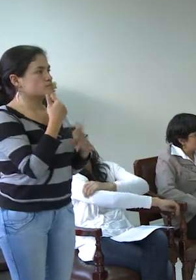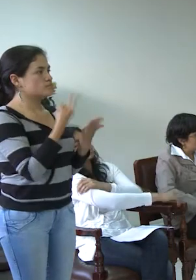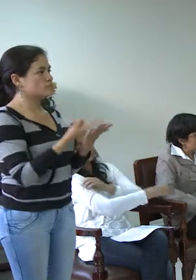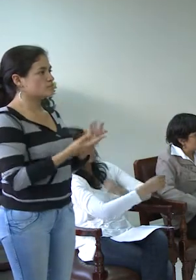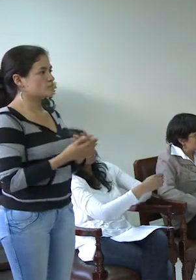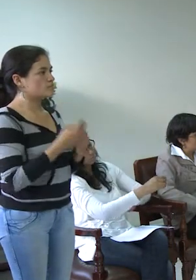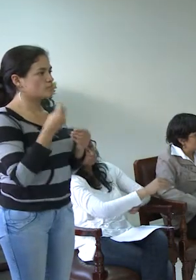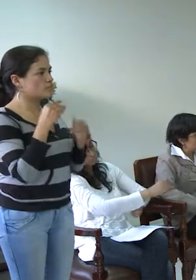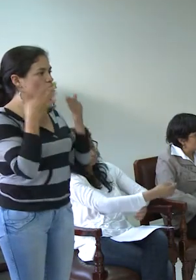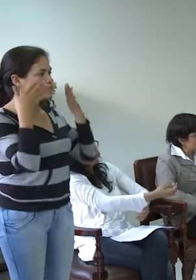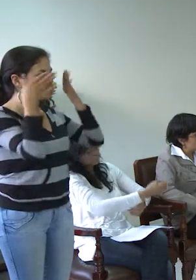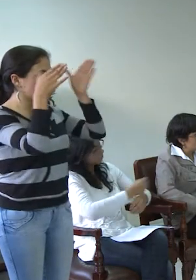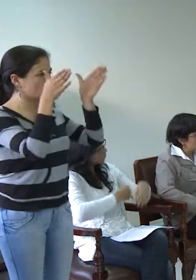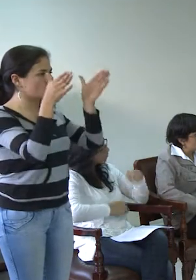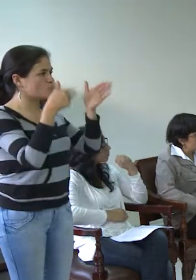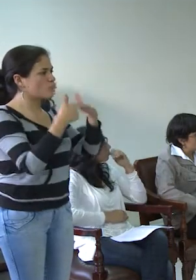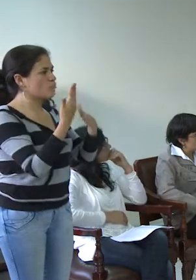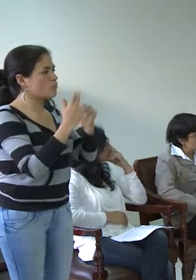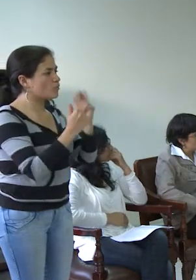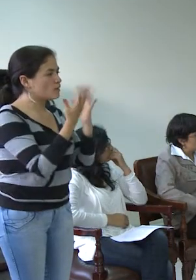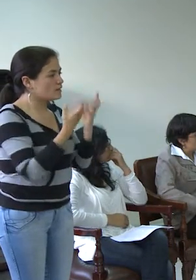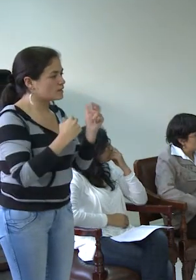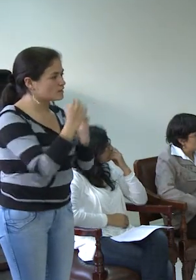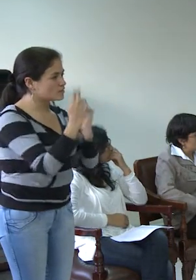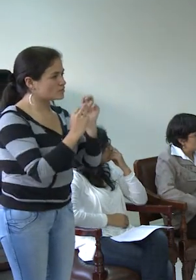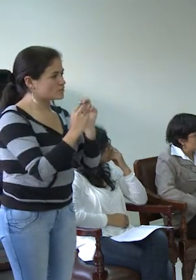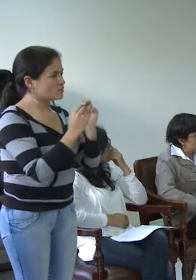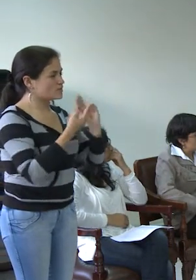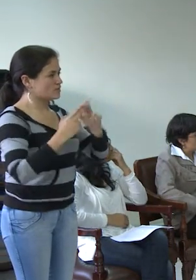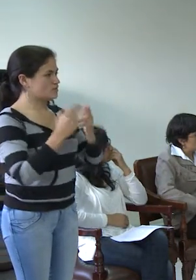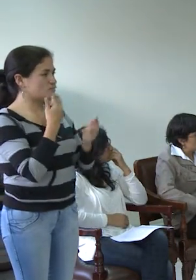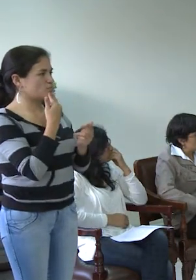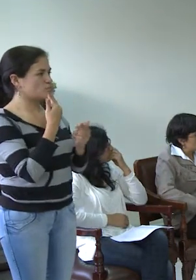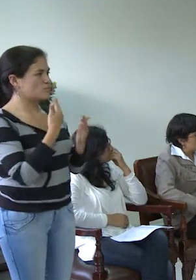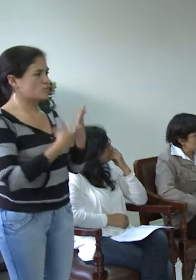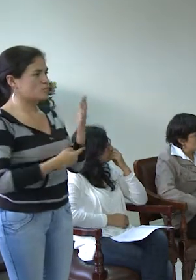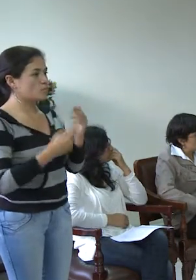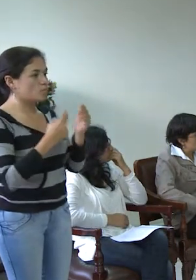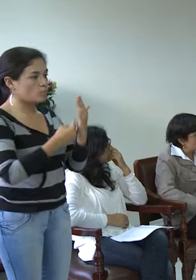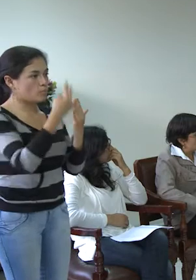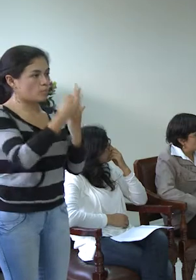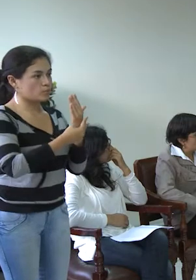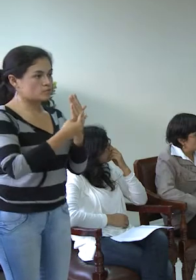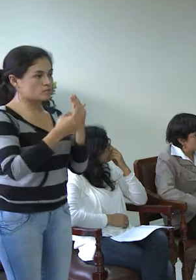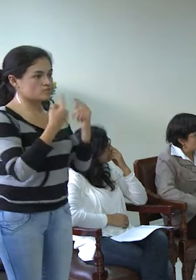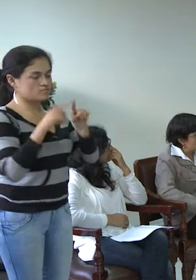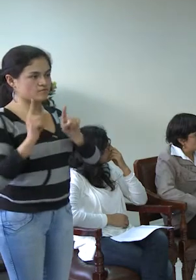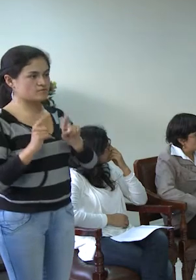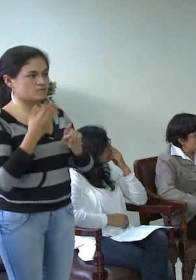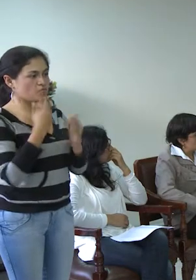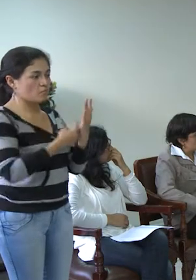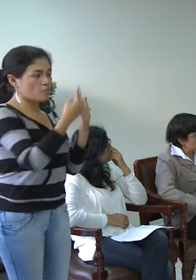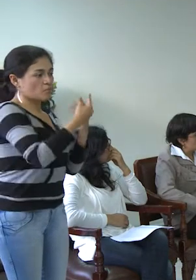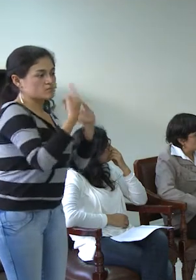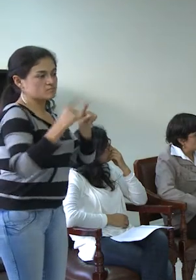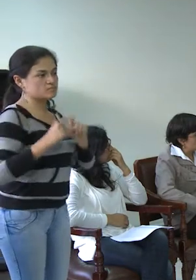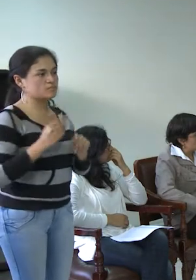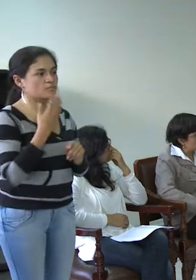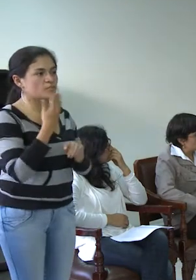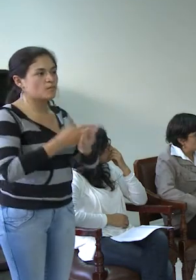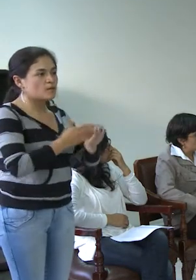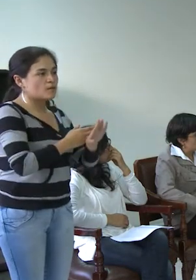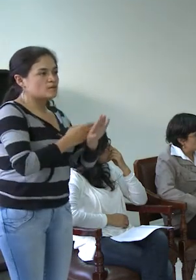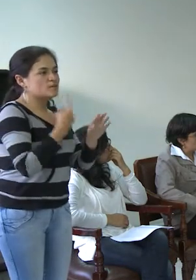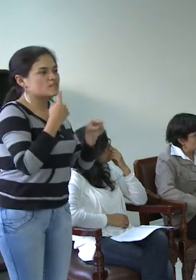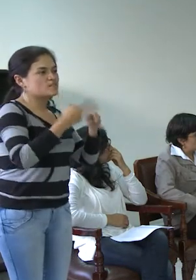como el horizonte también que se quería construir en términos de un proyecto distinto. En ese momento hablábamos de